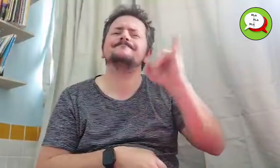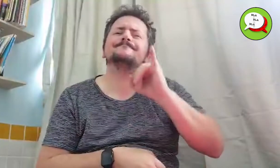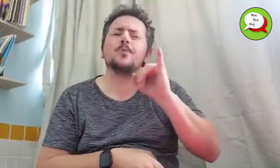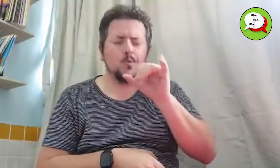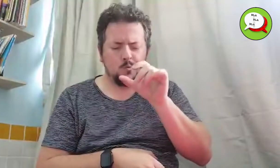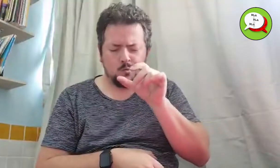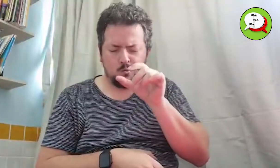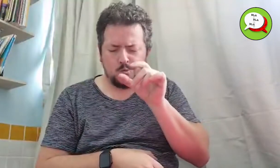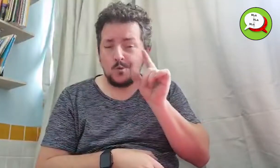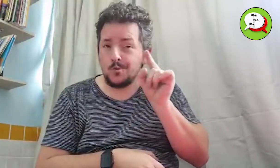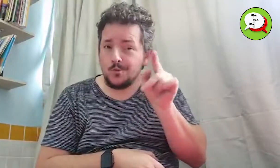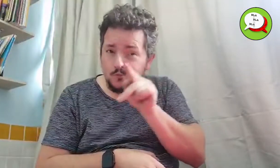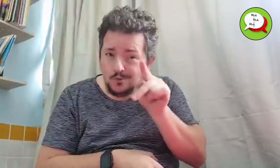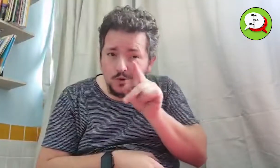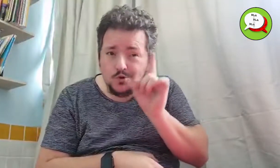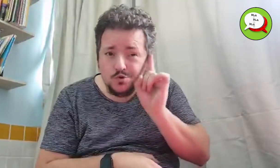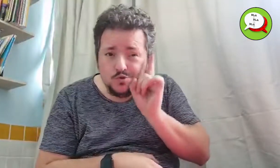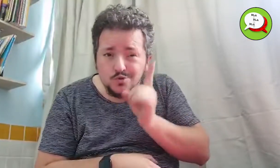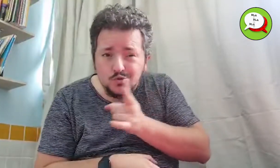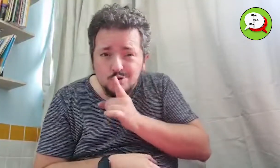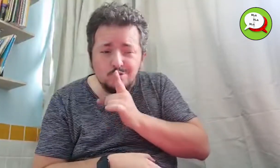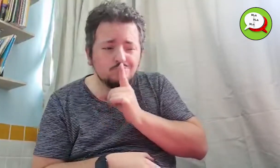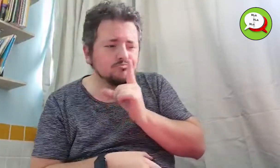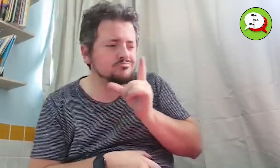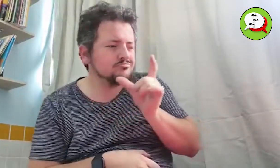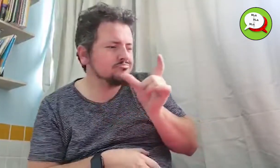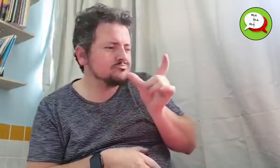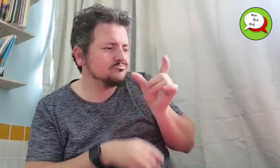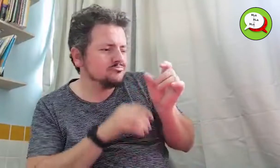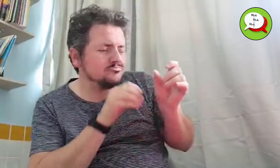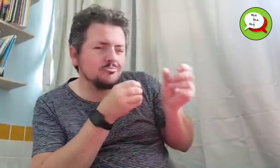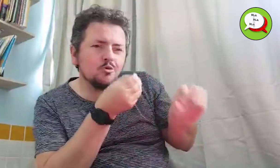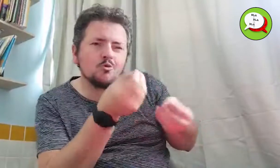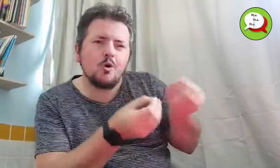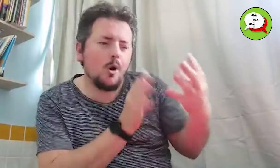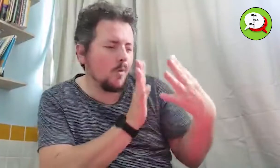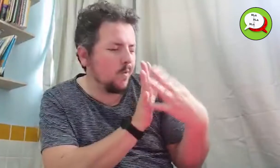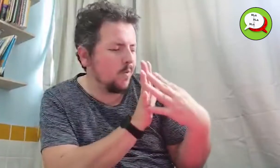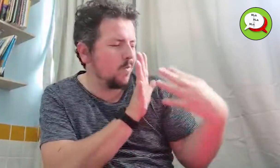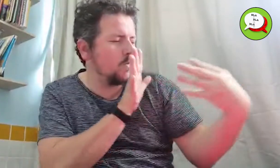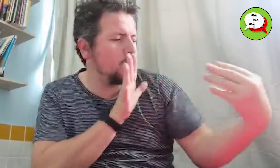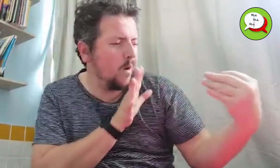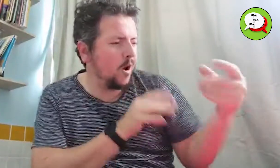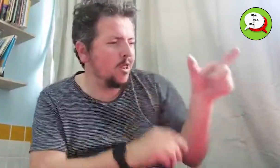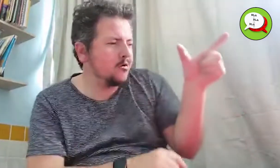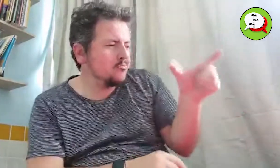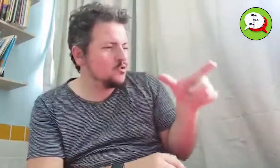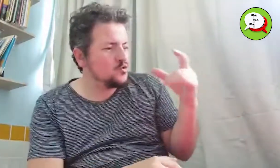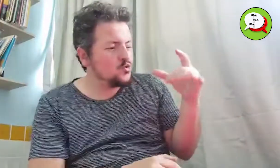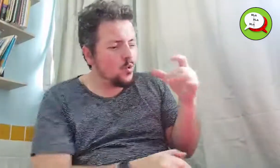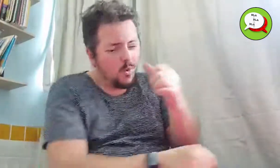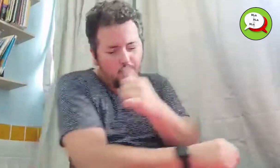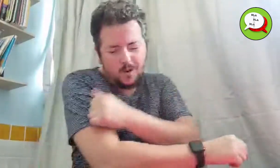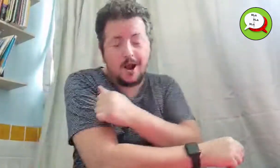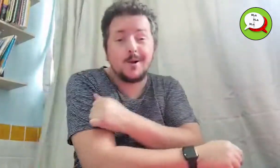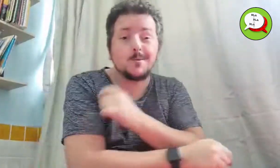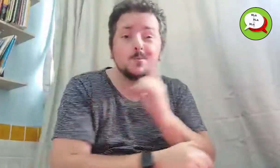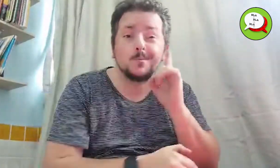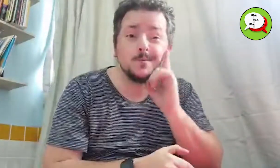Bom, e agora falar sobre a importância do professor surdo, então, sendo um modelo para os